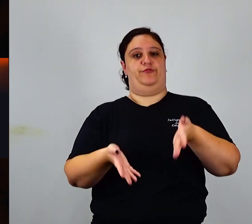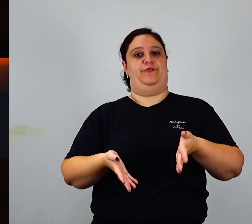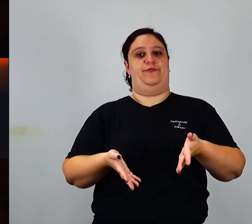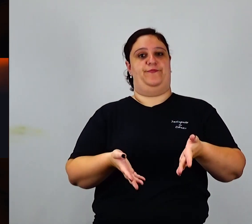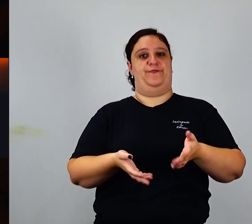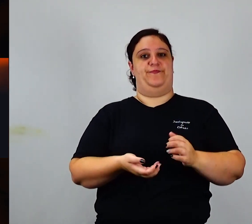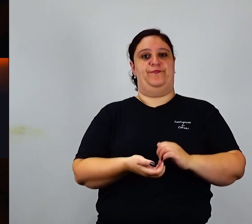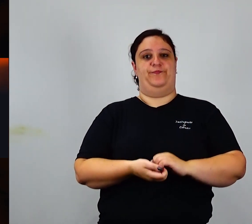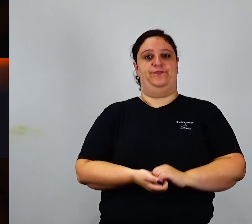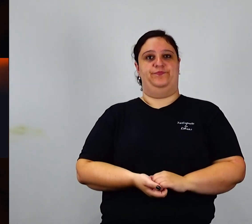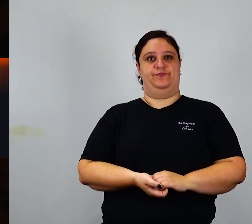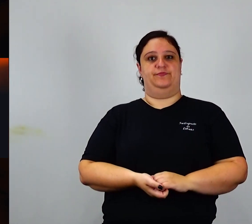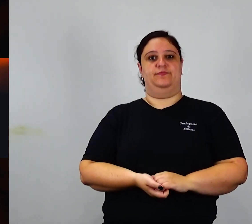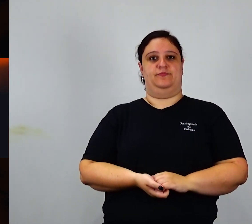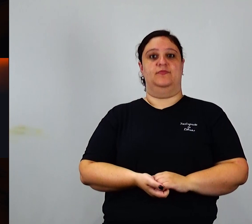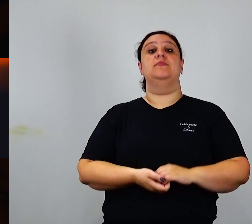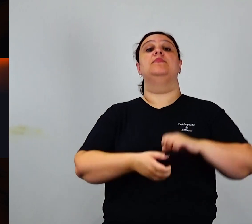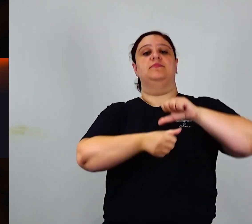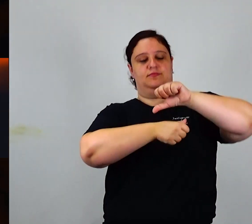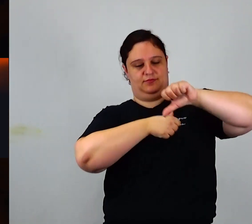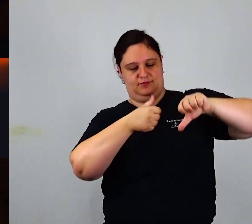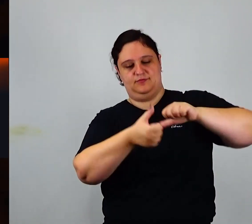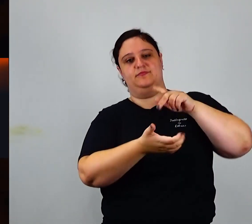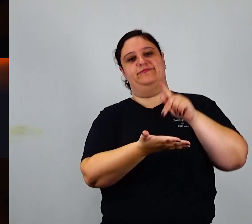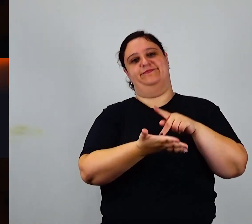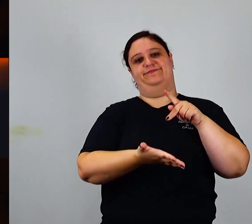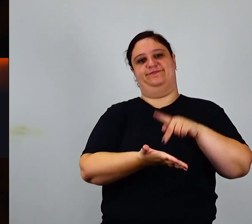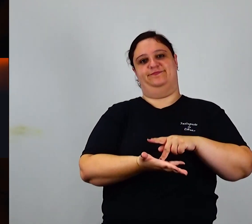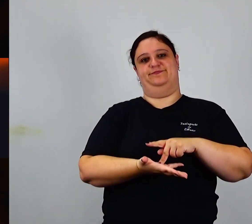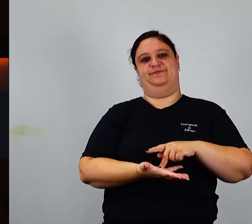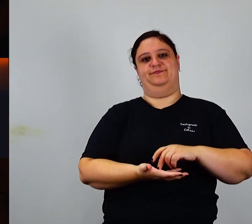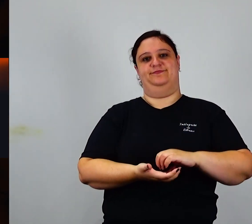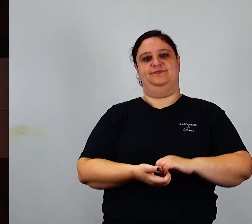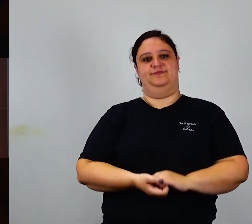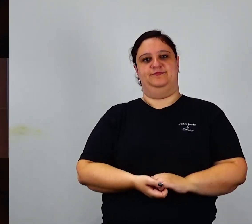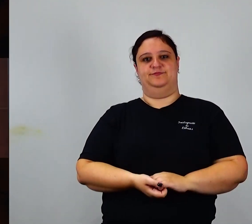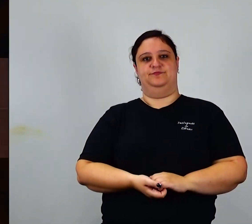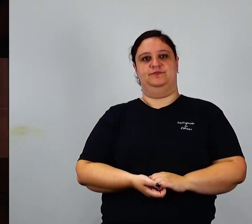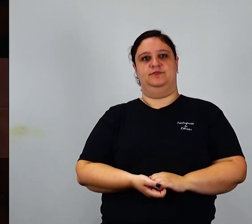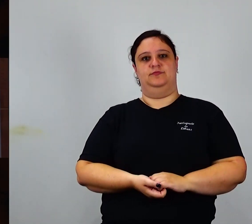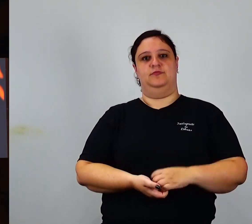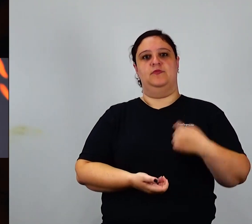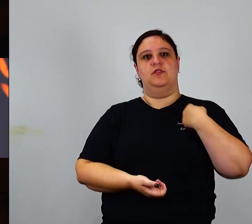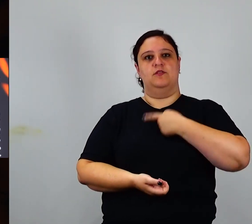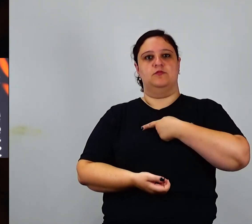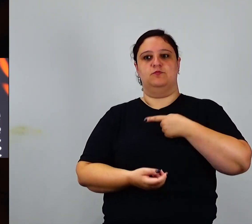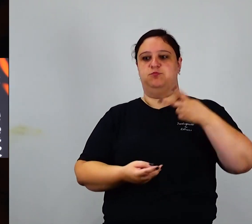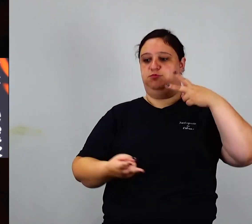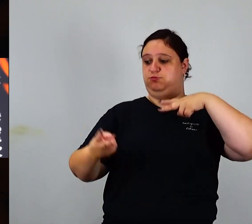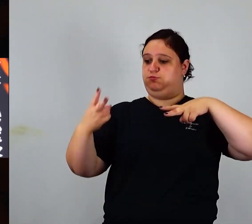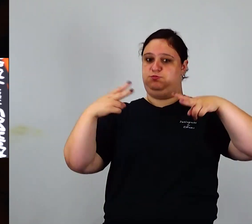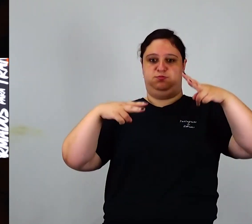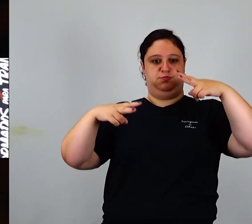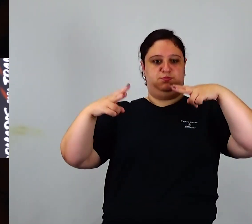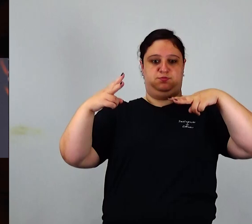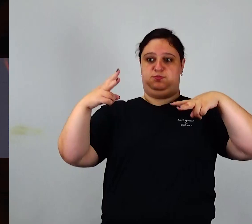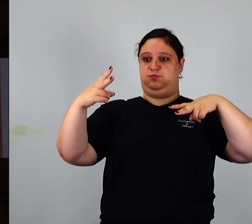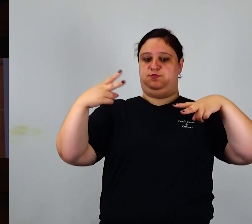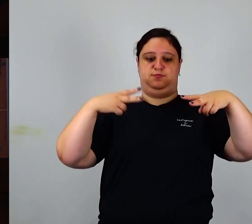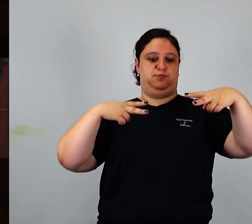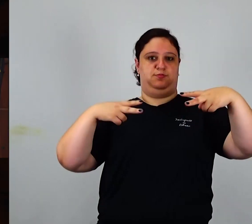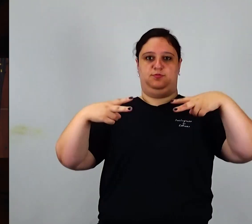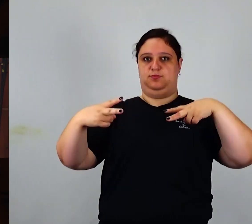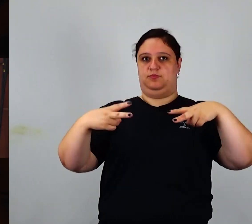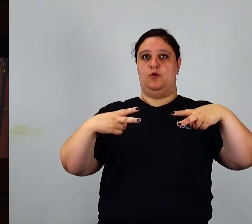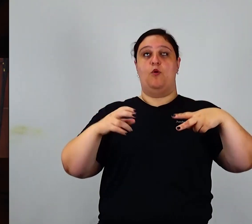transformada. Isso é transformação. Quando nós olhamos uns para os outros, ou até mesmo quando nós olhamos